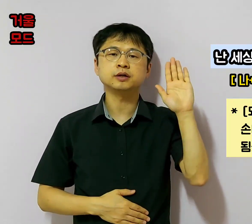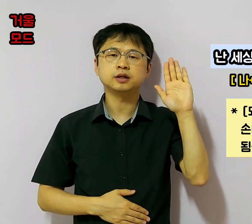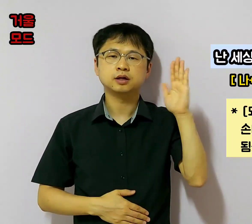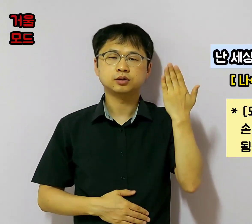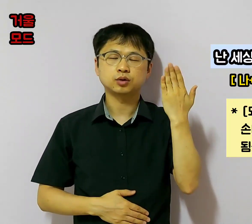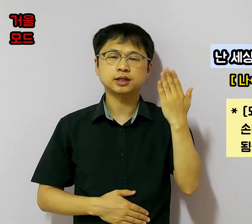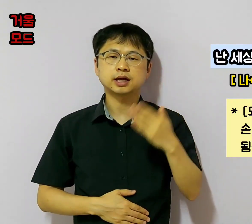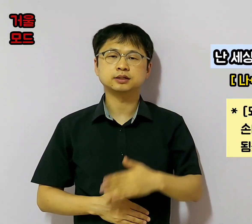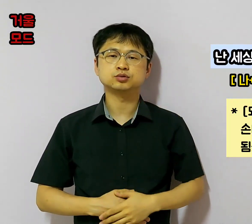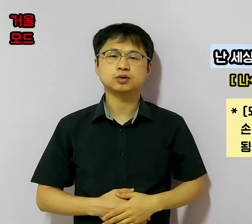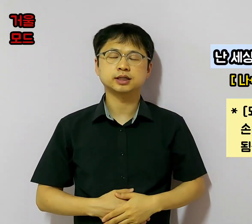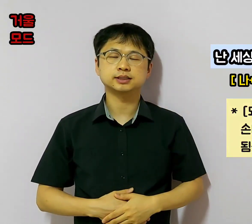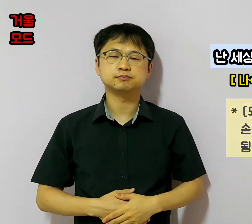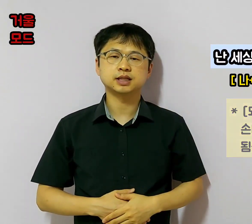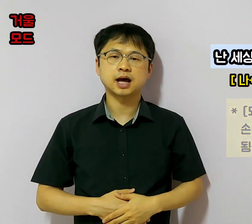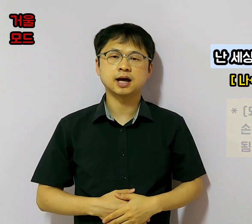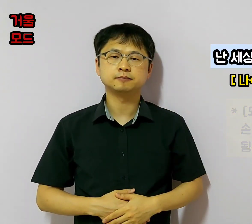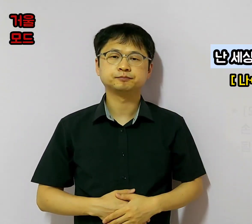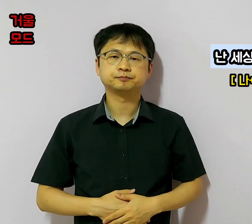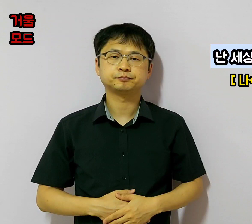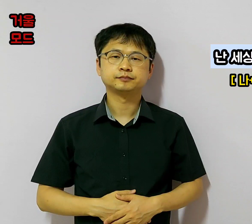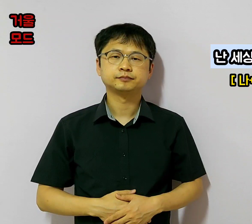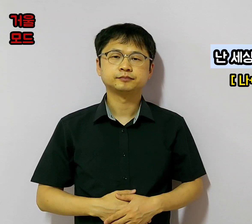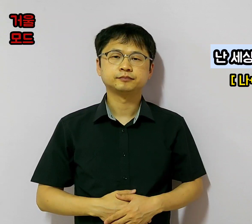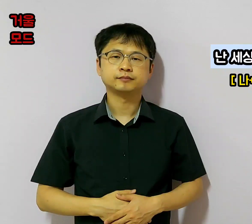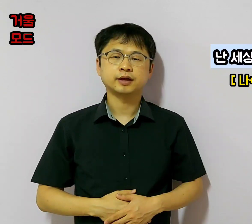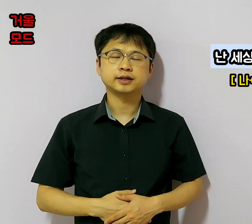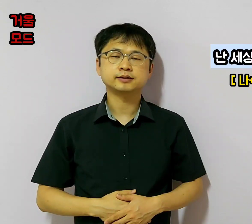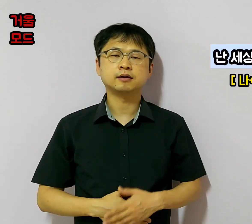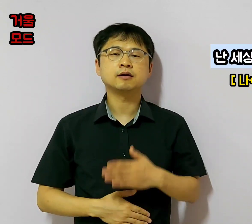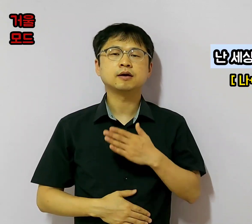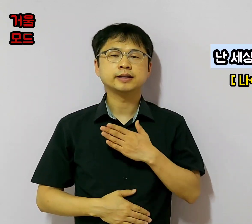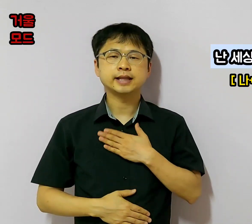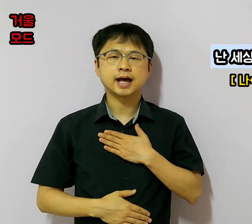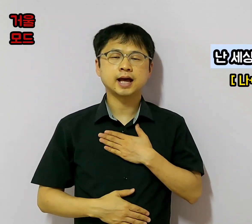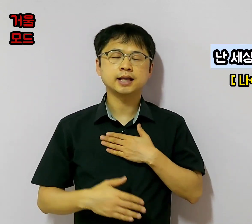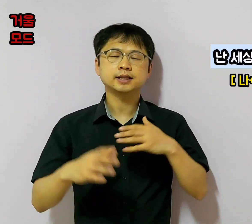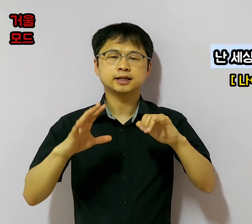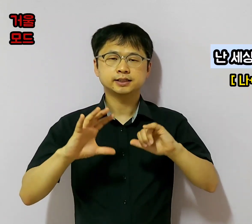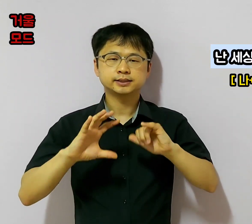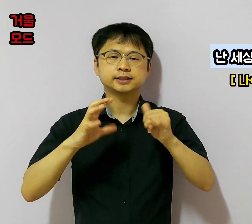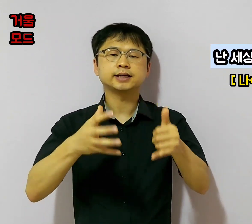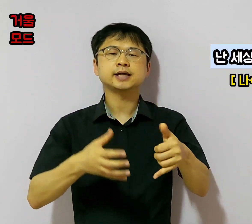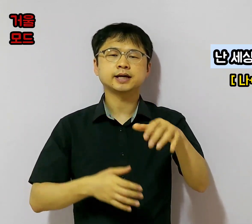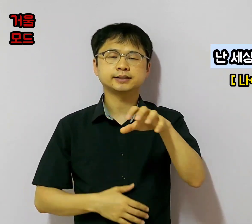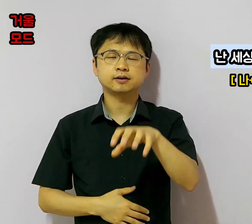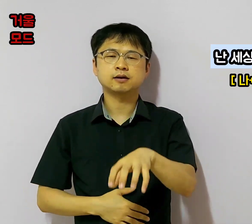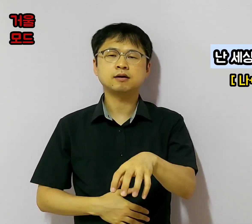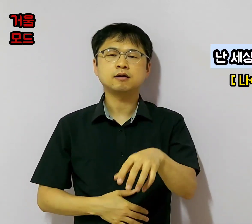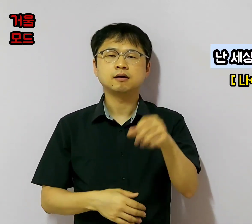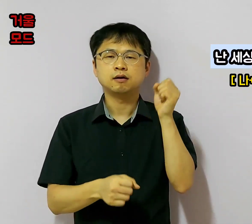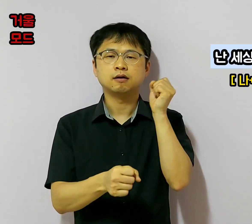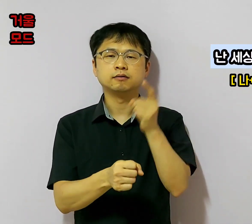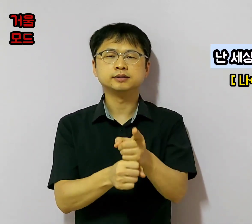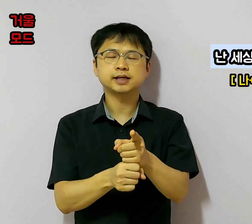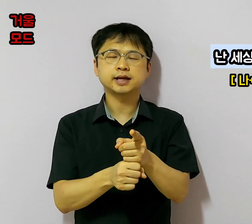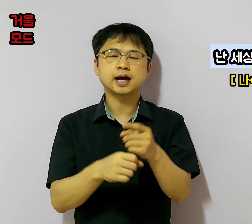주시면 되다라는 수어가 되겠습니다. 네, 그래서 난 세상에서